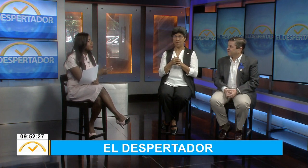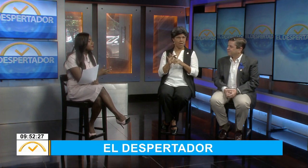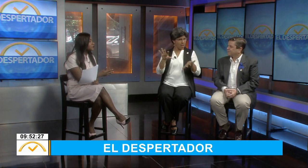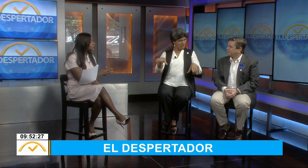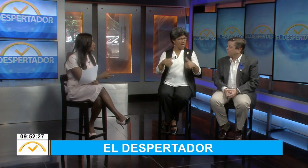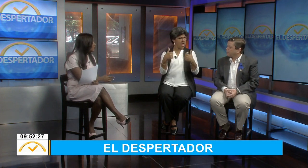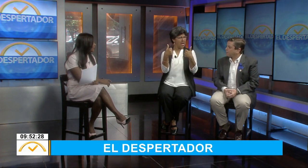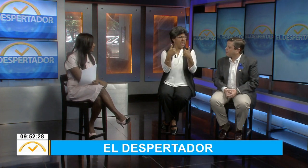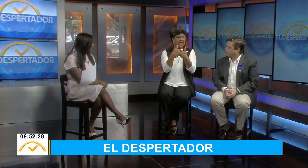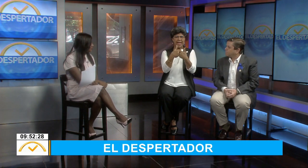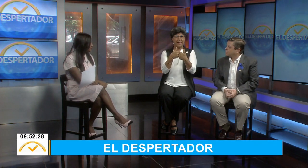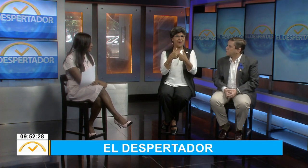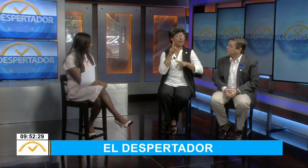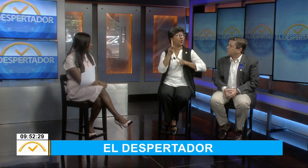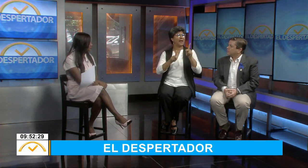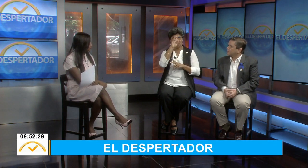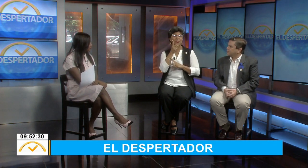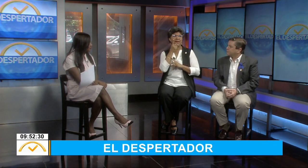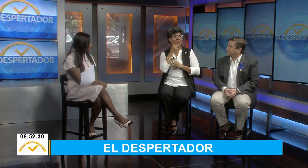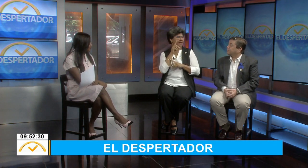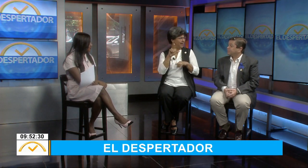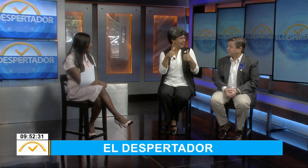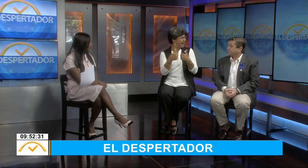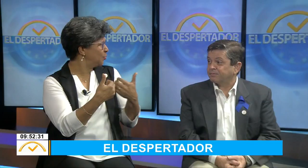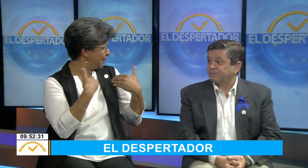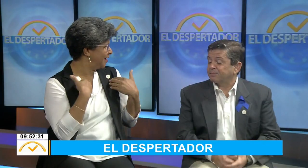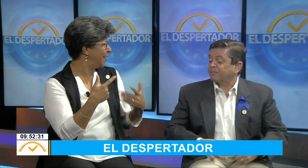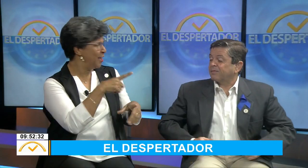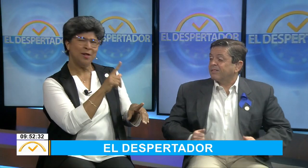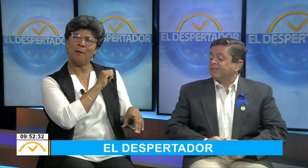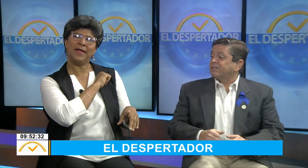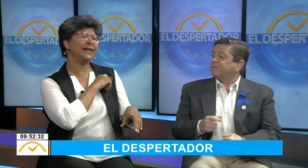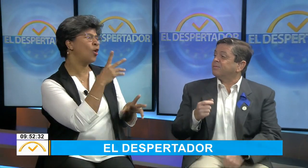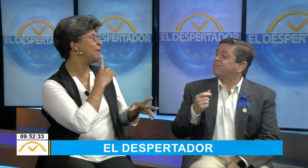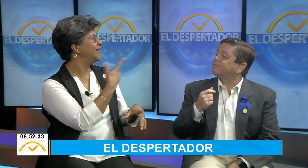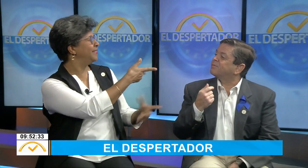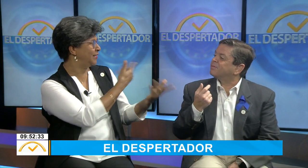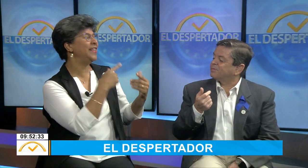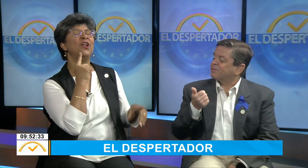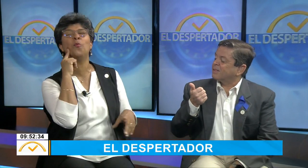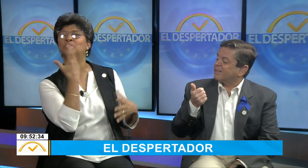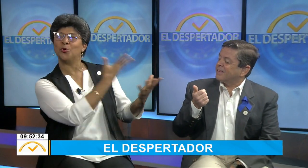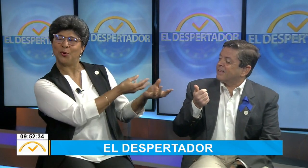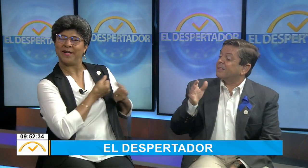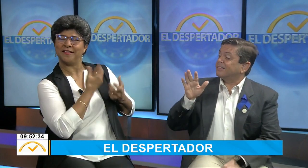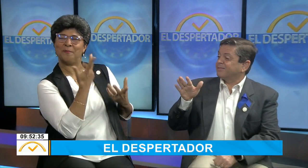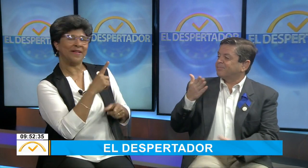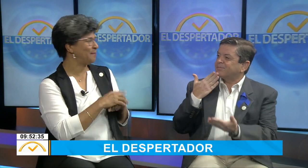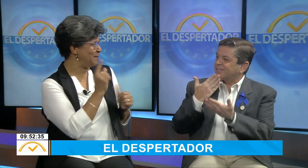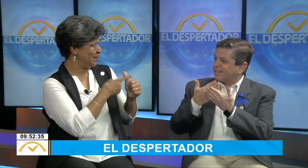que tenemos nosotros como población? El reto de la República Dominicana, el reto que tiene. Vamos a ver, Tomy, él como sordo, que se exprese primero.